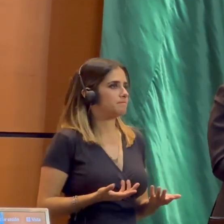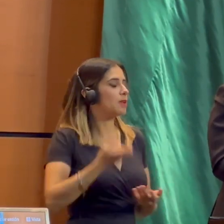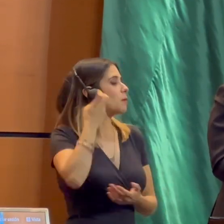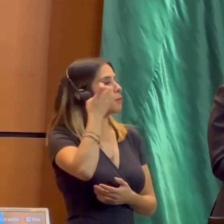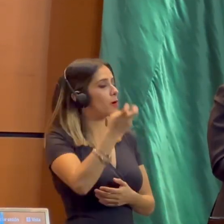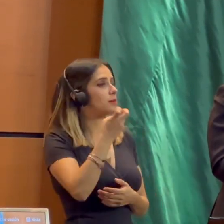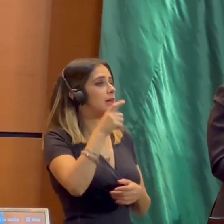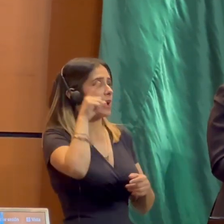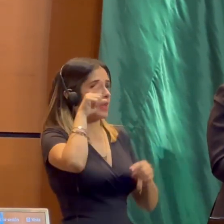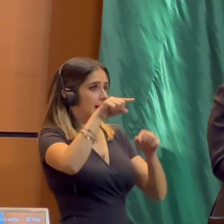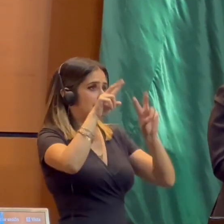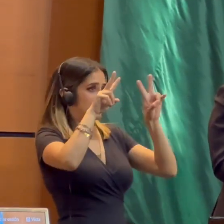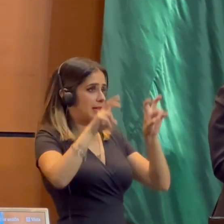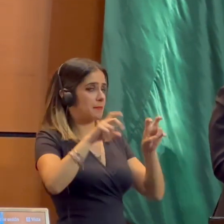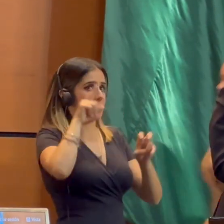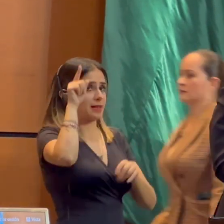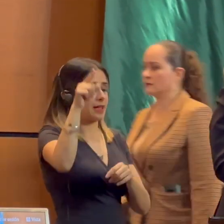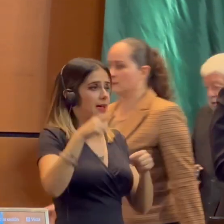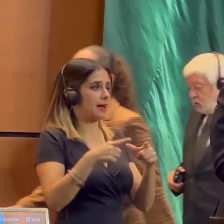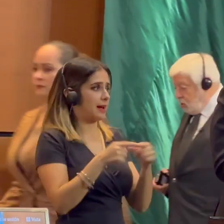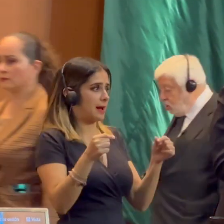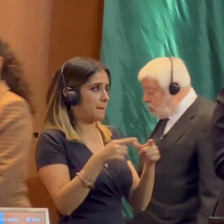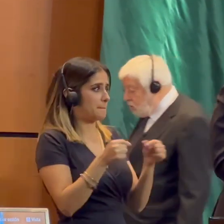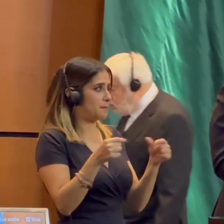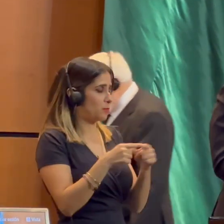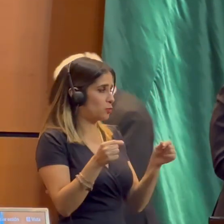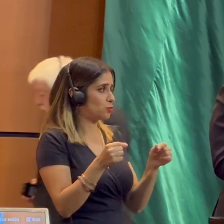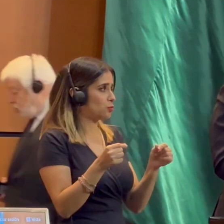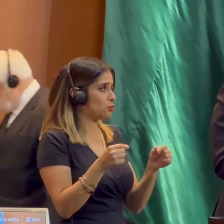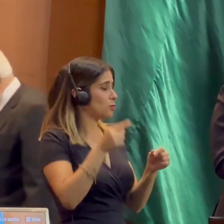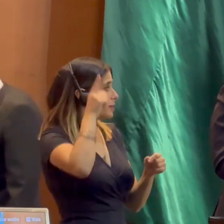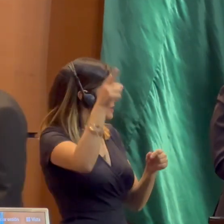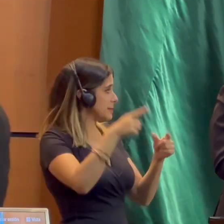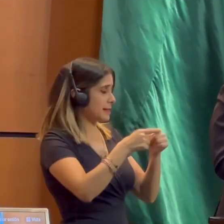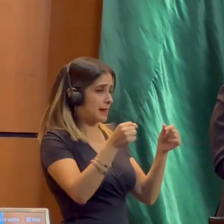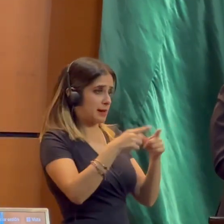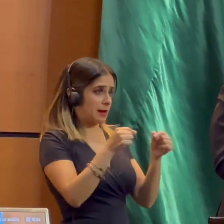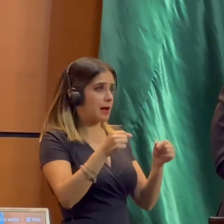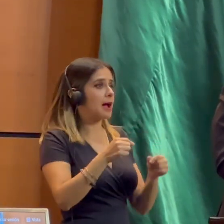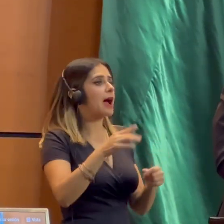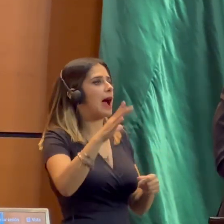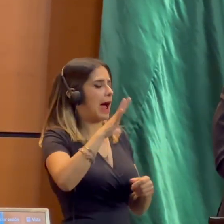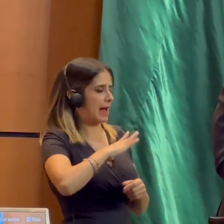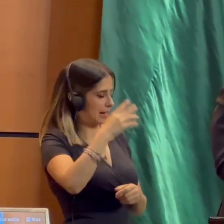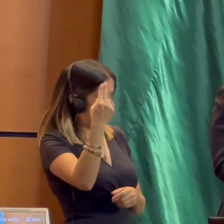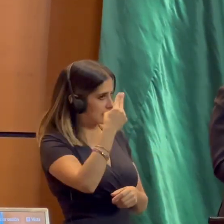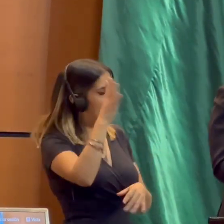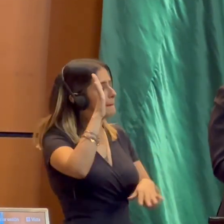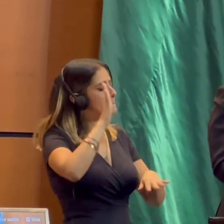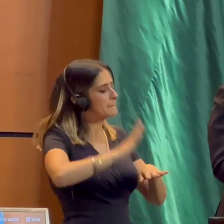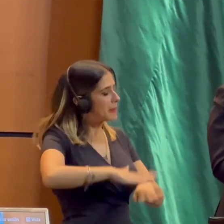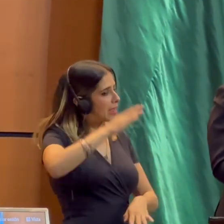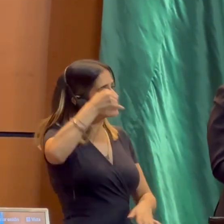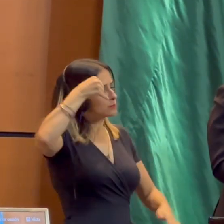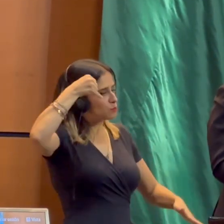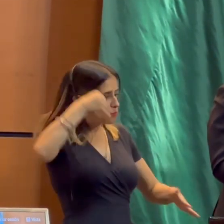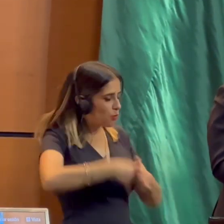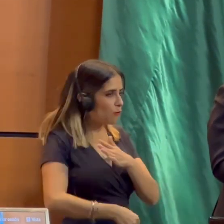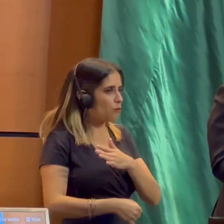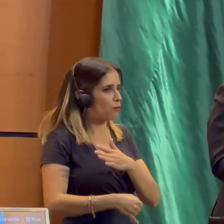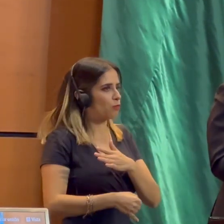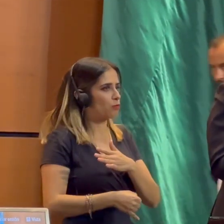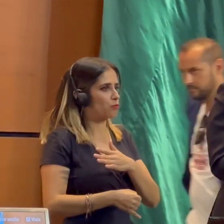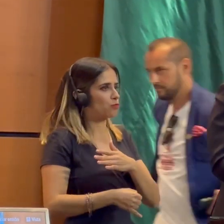を伸ばしていかなければいけない、そういった議論がありますが目先3年ないし5